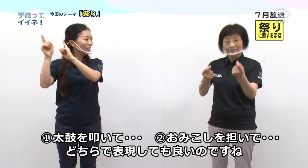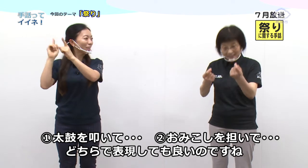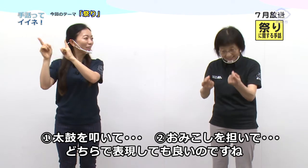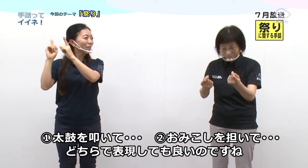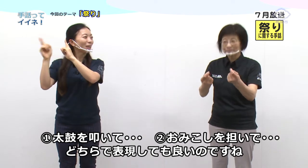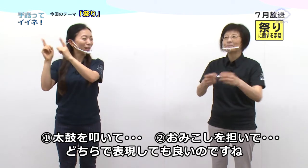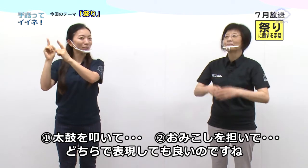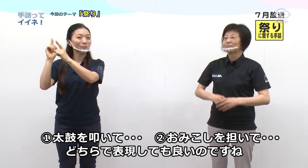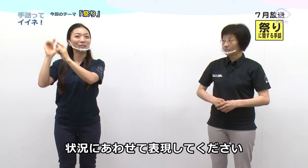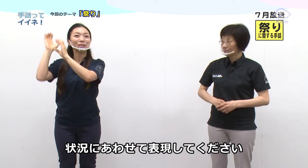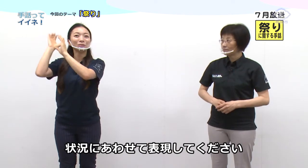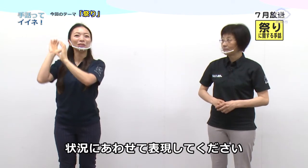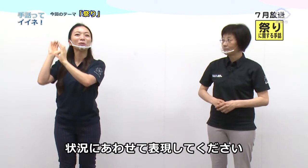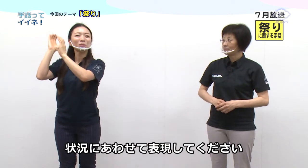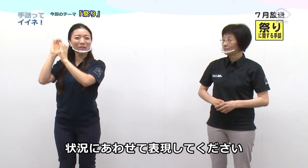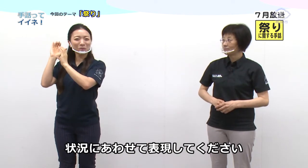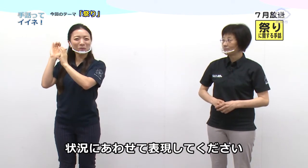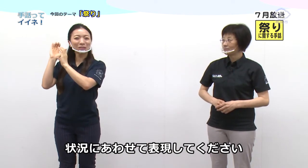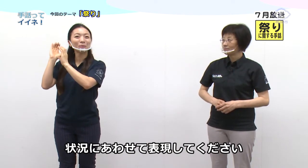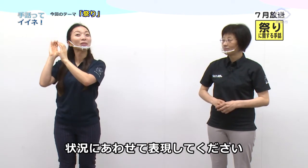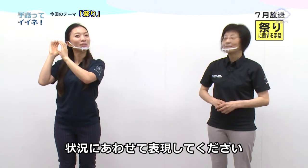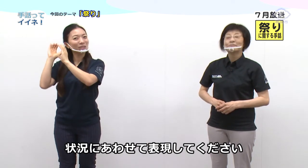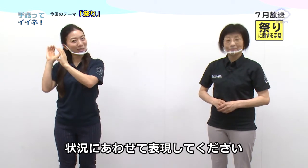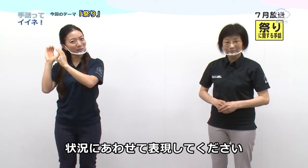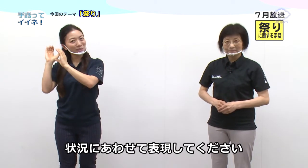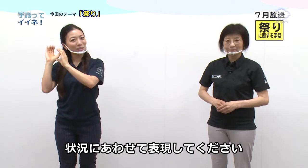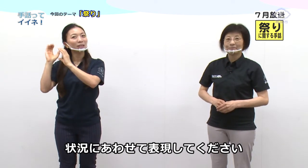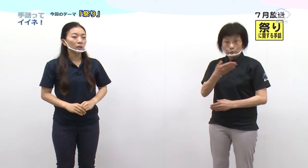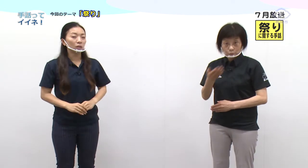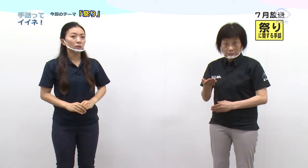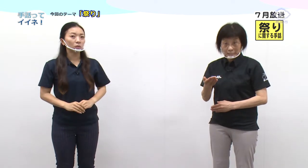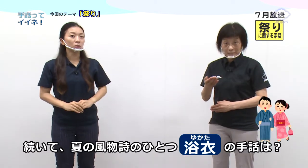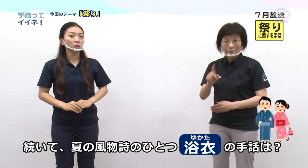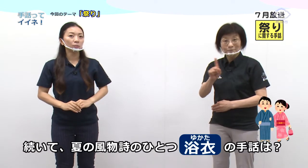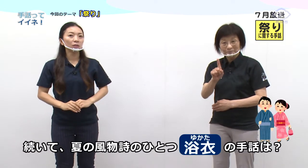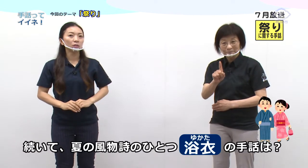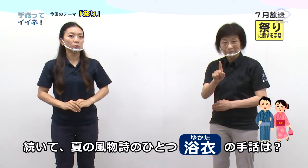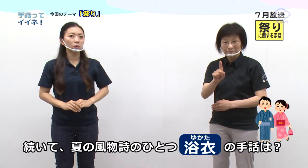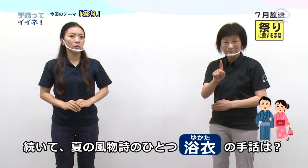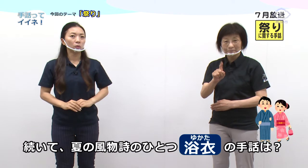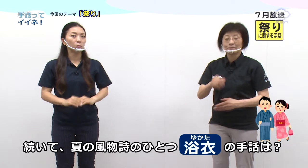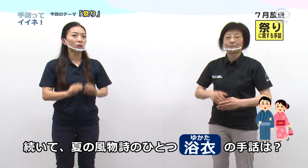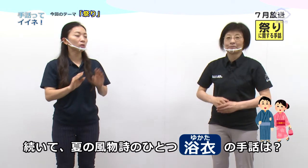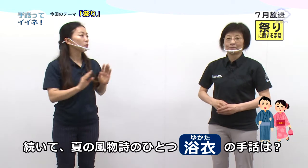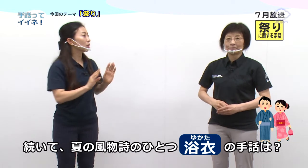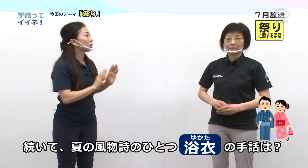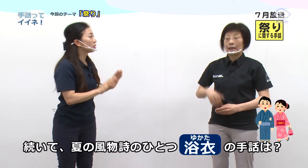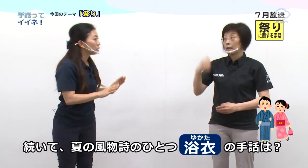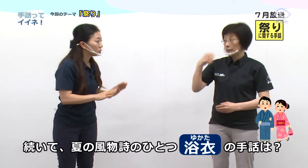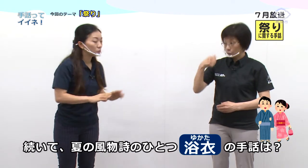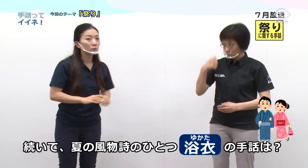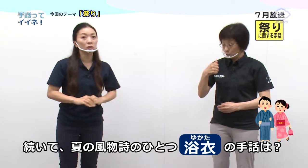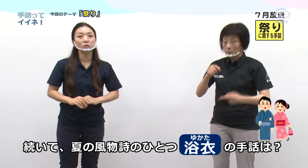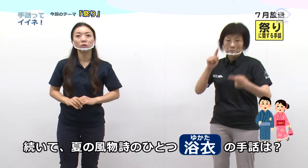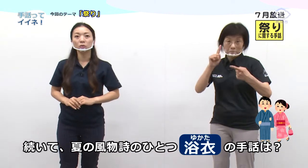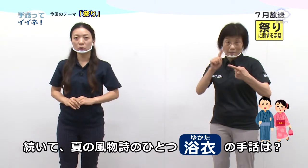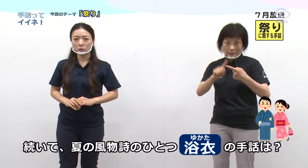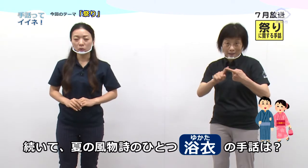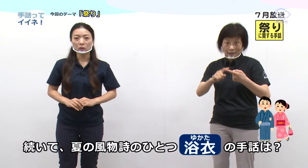はい、 はい、皆さん好きな方で表現してみてください。続きましても、これも夏には欠かせない風物詩の一つ、